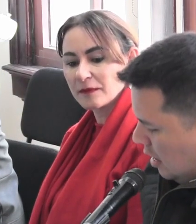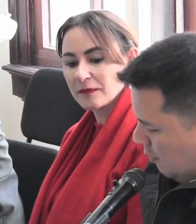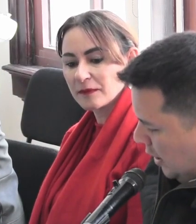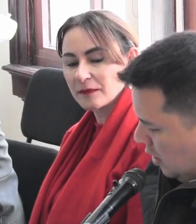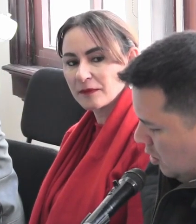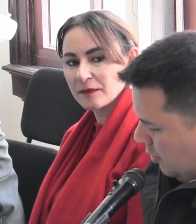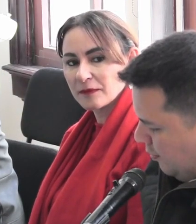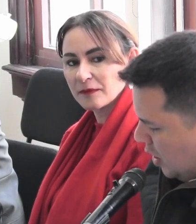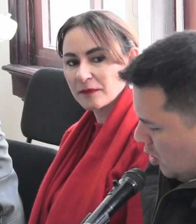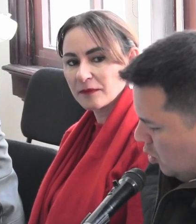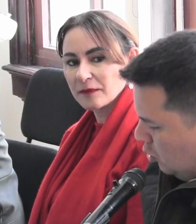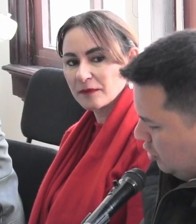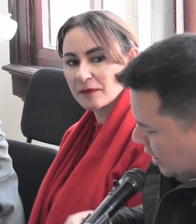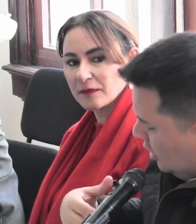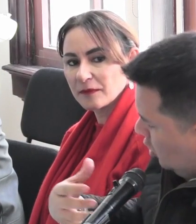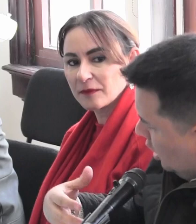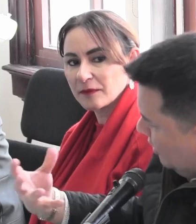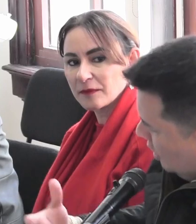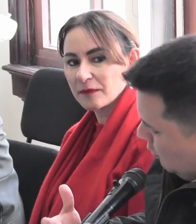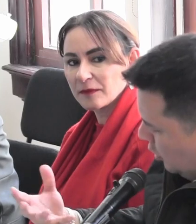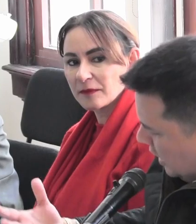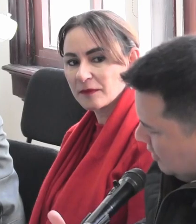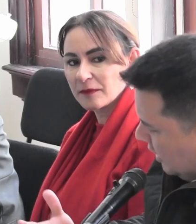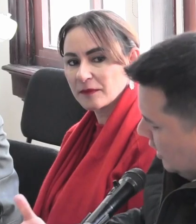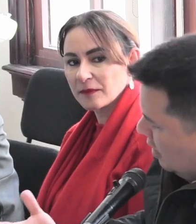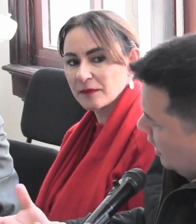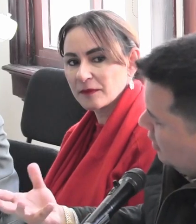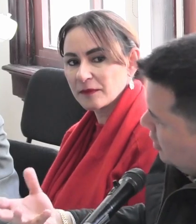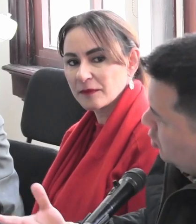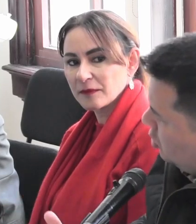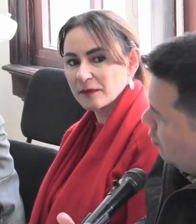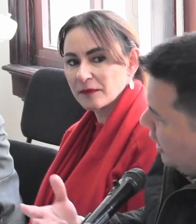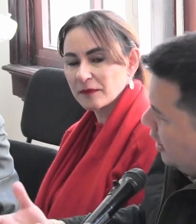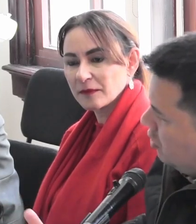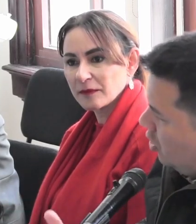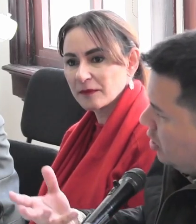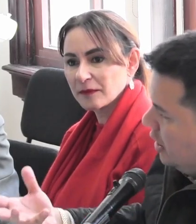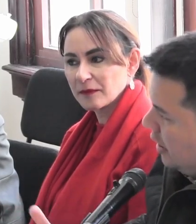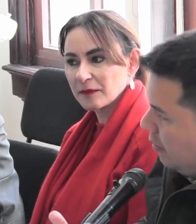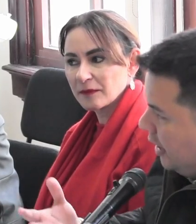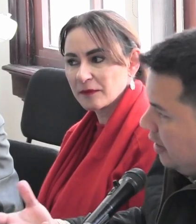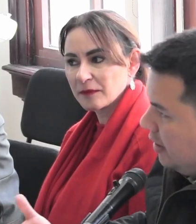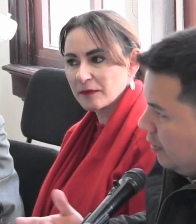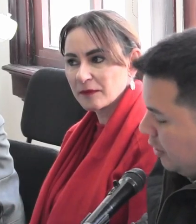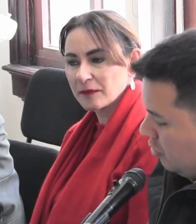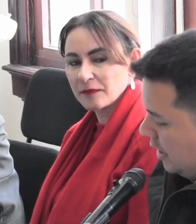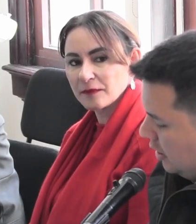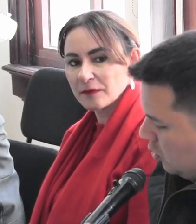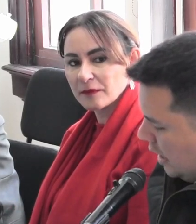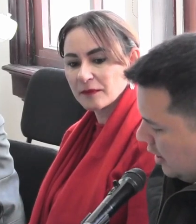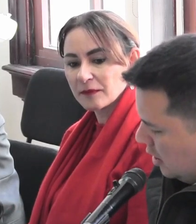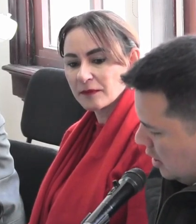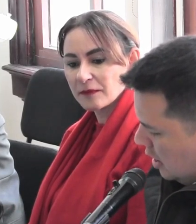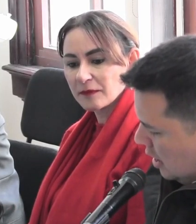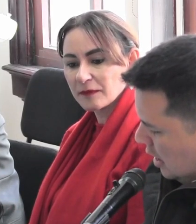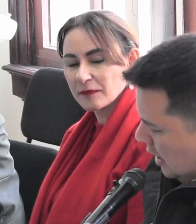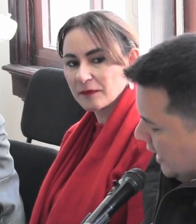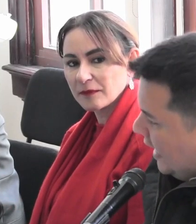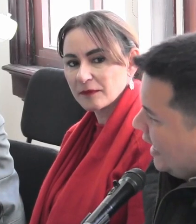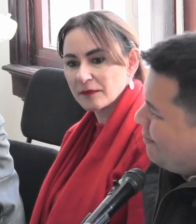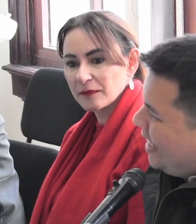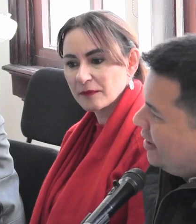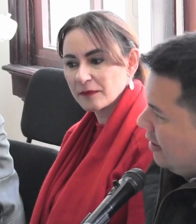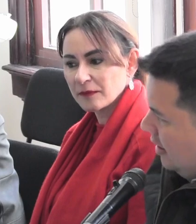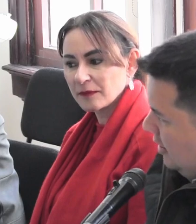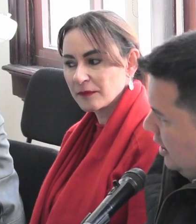Legislativa, pero usted, dentro de esta importancia que le ve al Instituto de Planeación y a quien vaya a ser la persona titular,